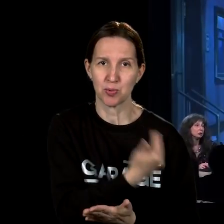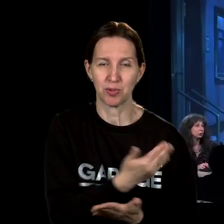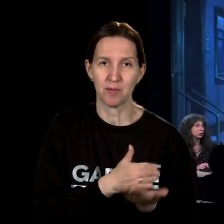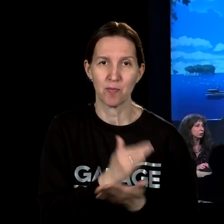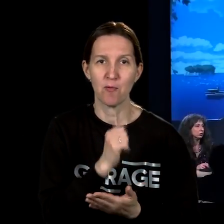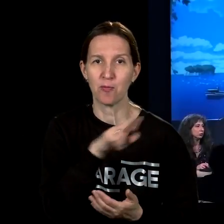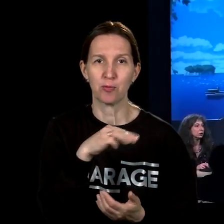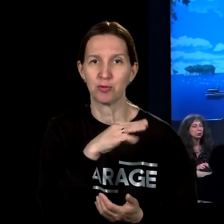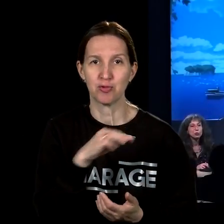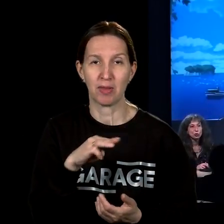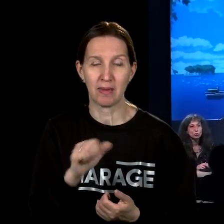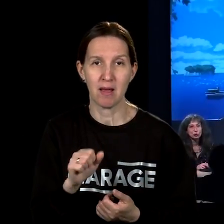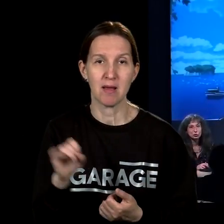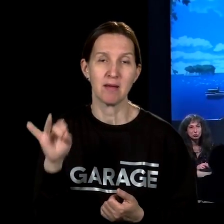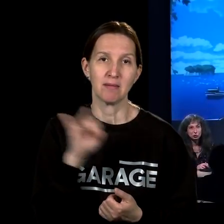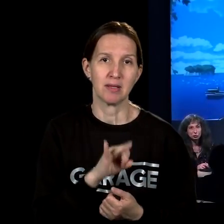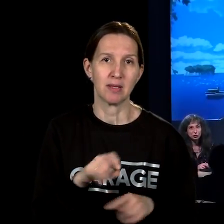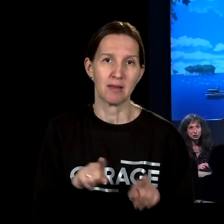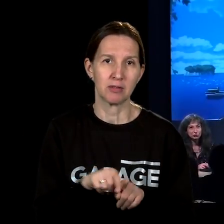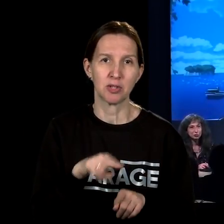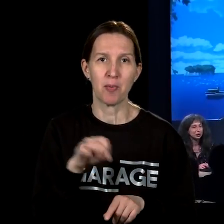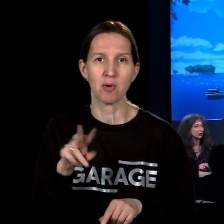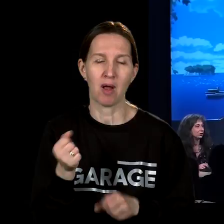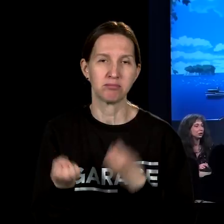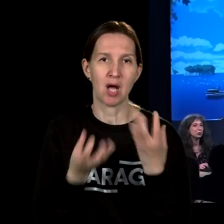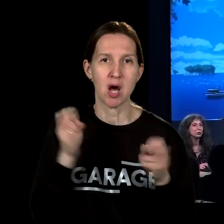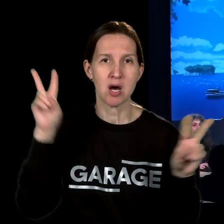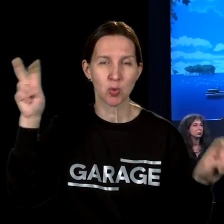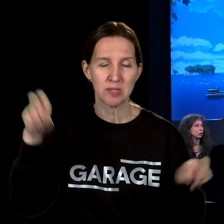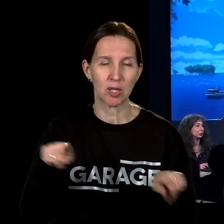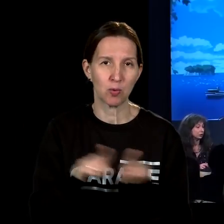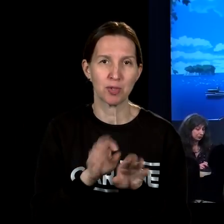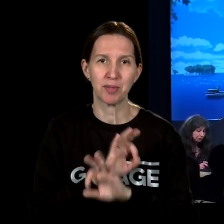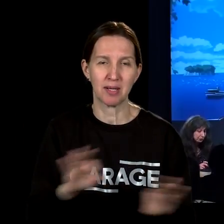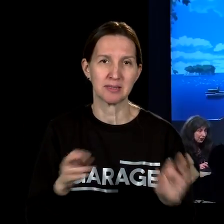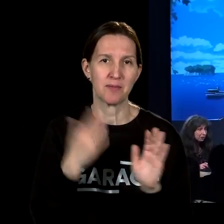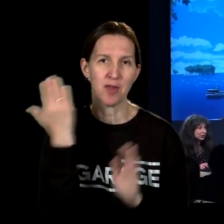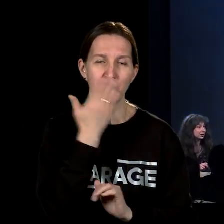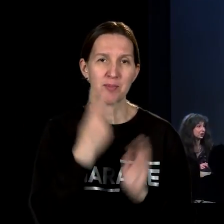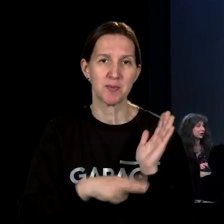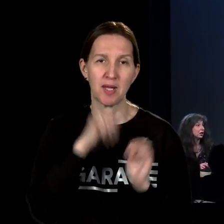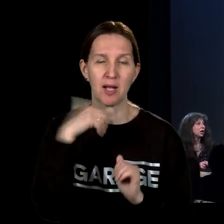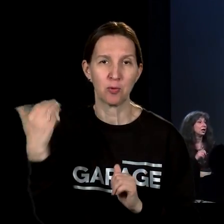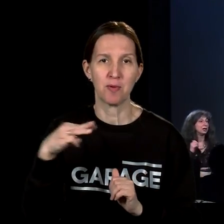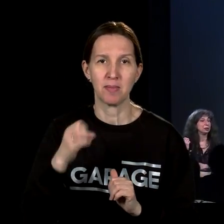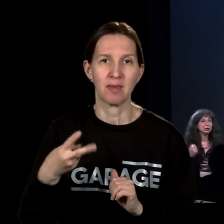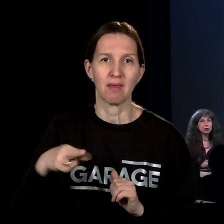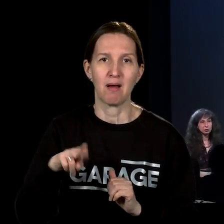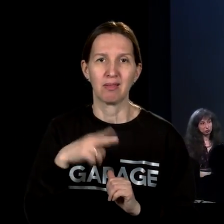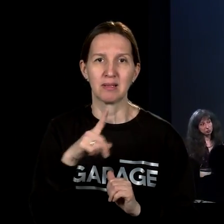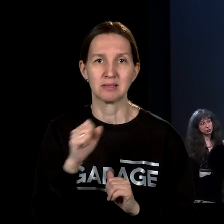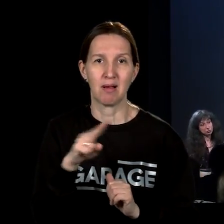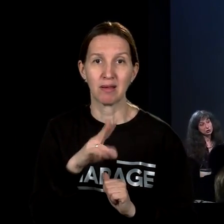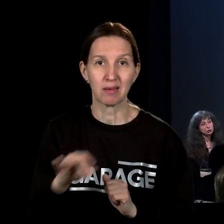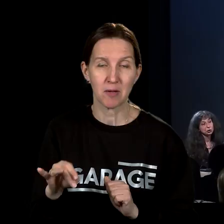И как бы, ну, там, «Порко Росс» тоже такой прекрасный 80-х годов фильм Миядзаки. А при этом,